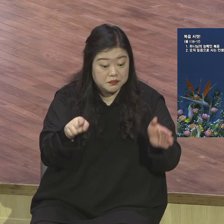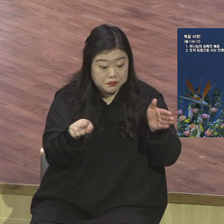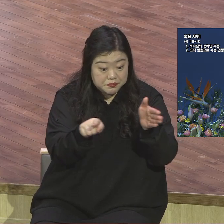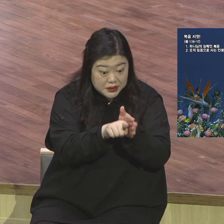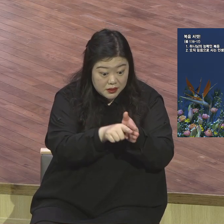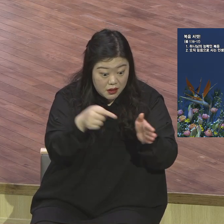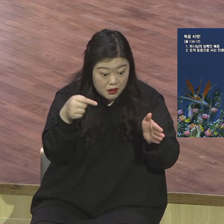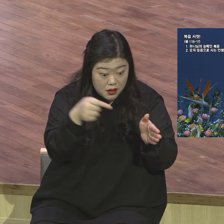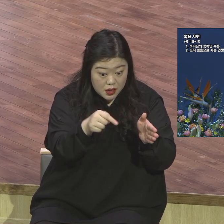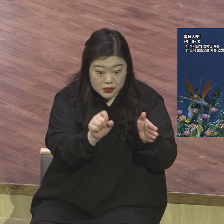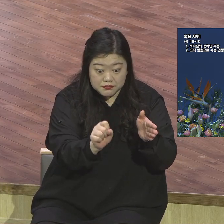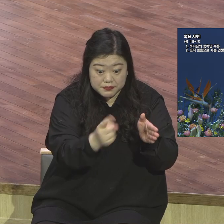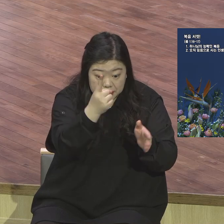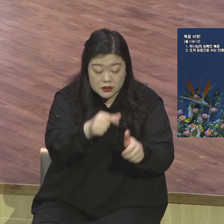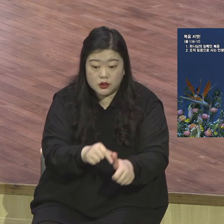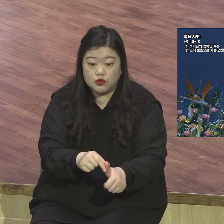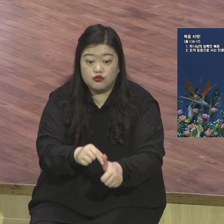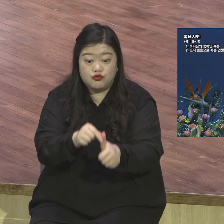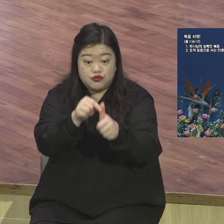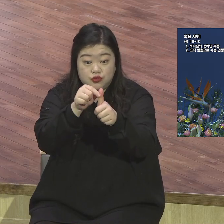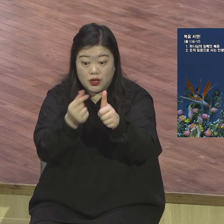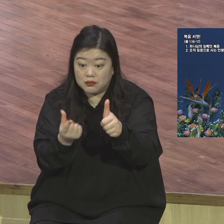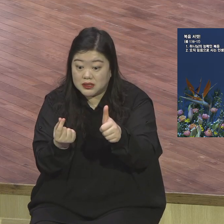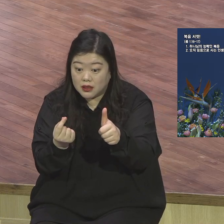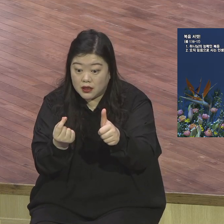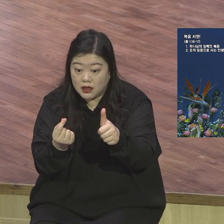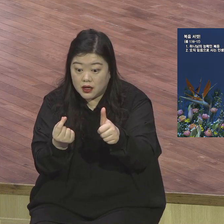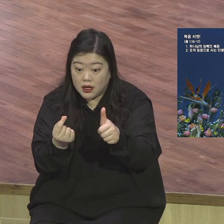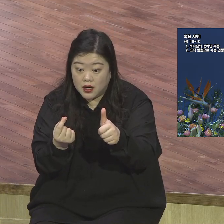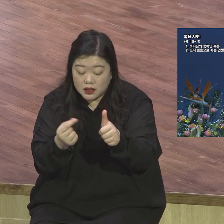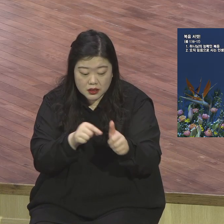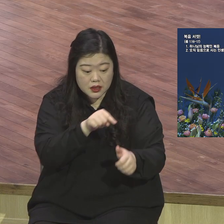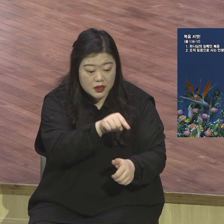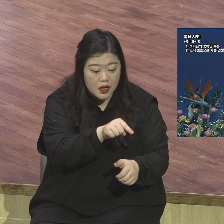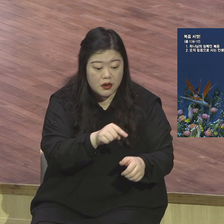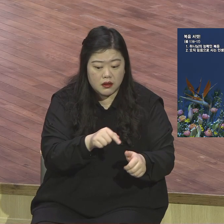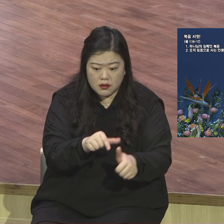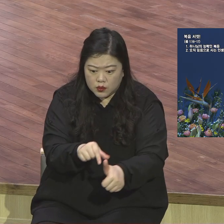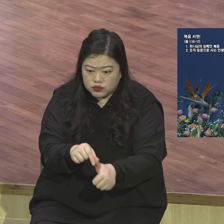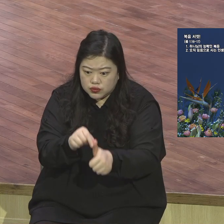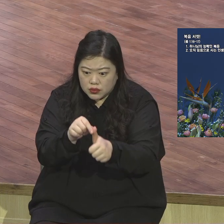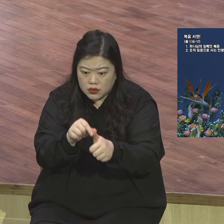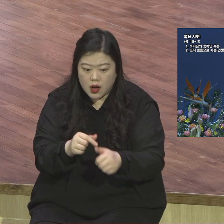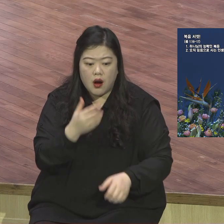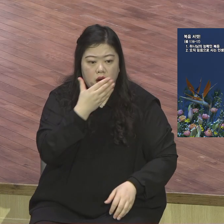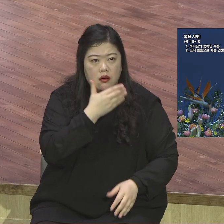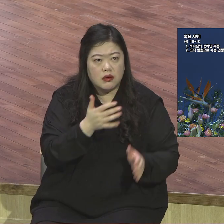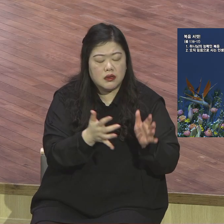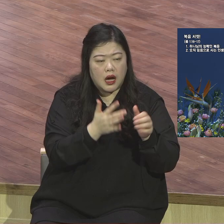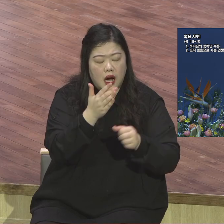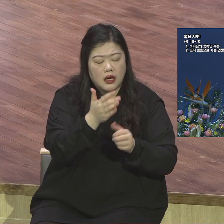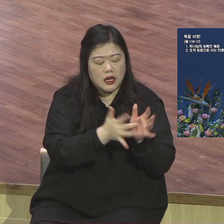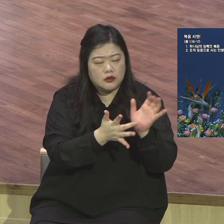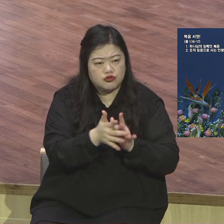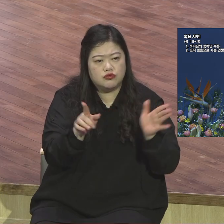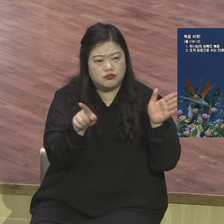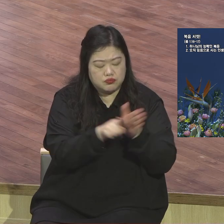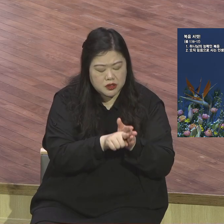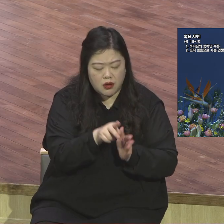자체도 복음에 하나님의 의가 나타났기 때문에, 여기서 말하는 하나님의